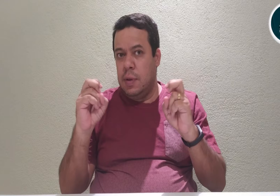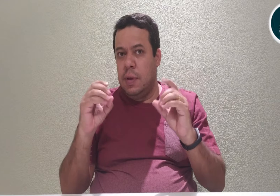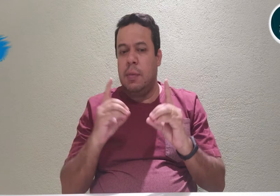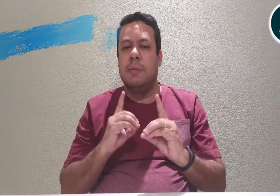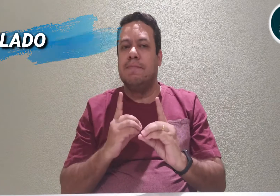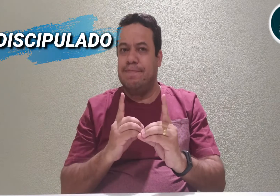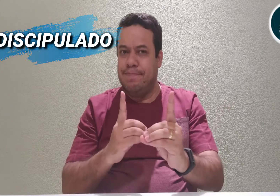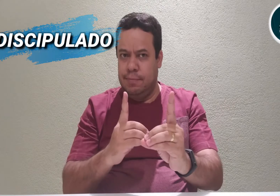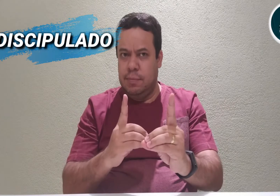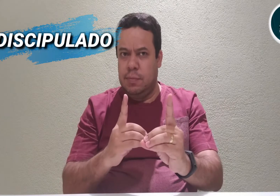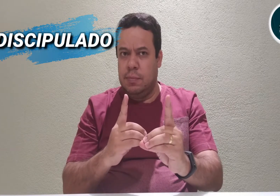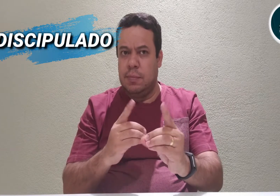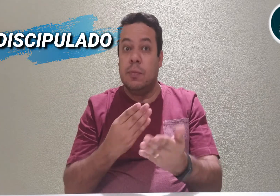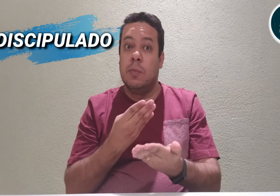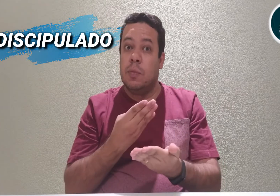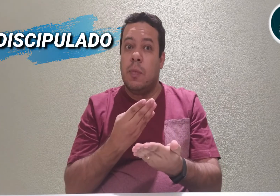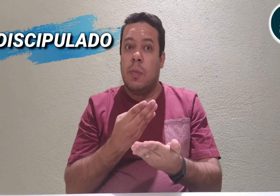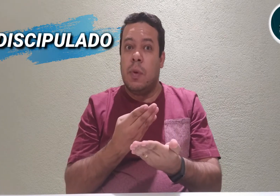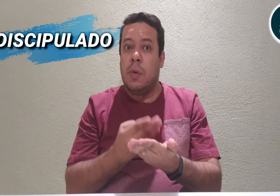Vamos começar o nosso estudo sobre discipulado.